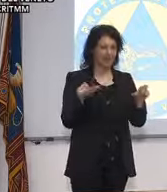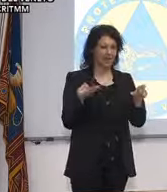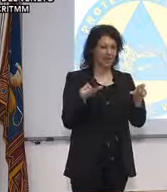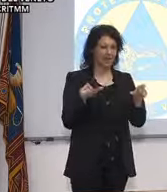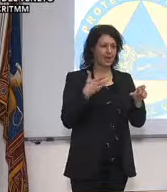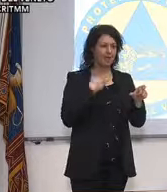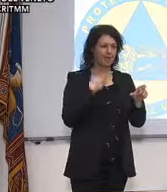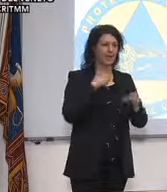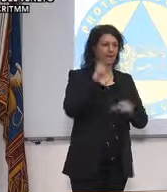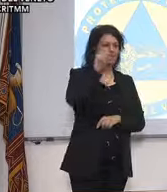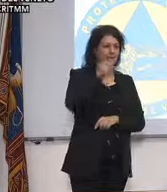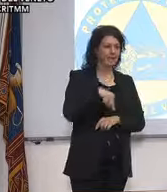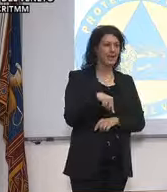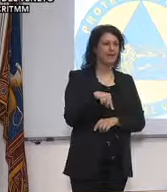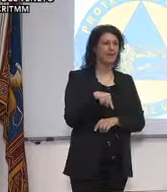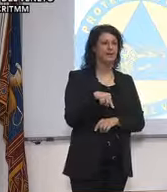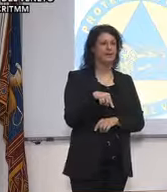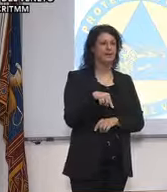ai